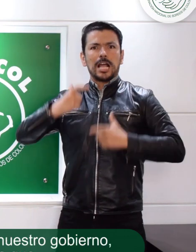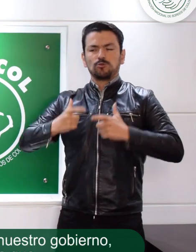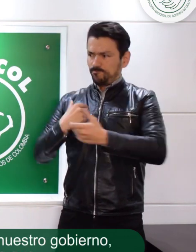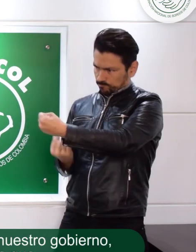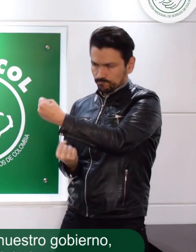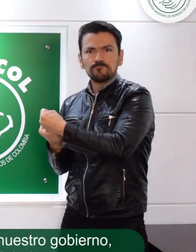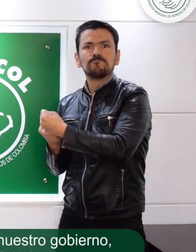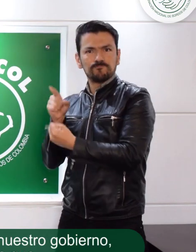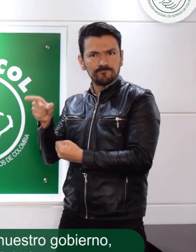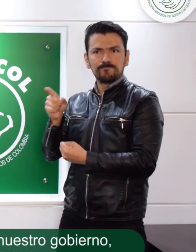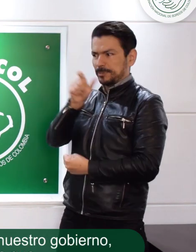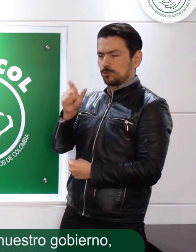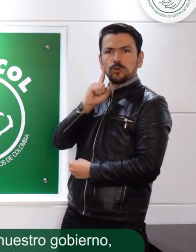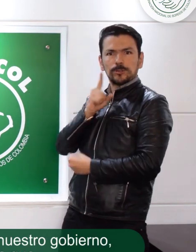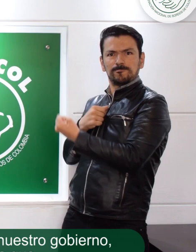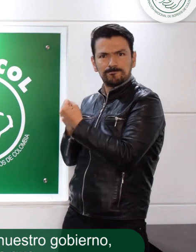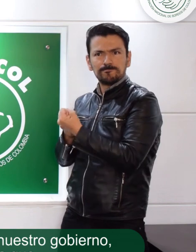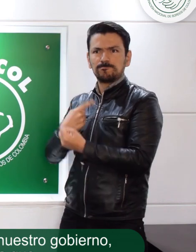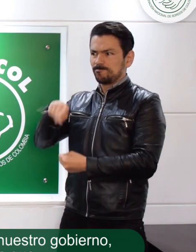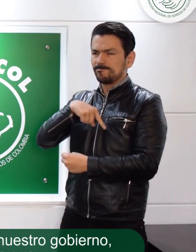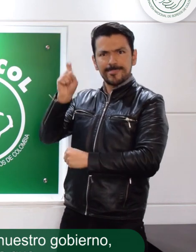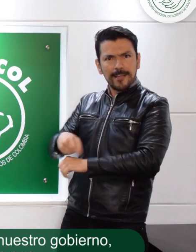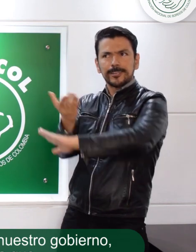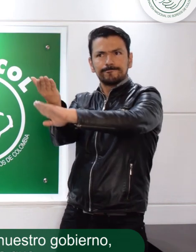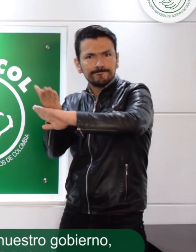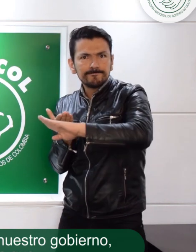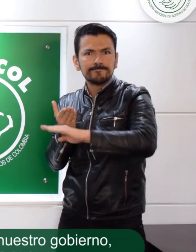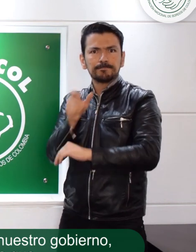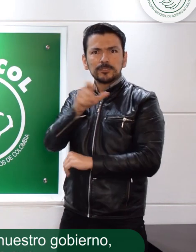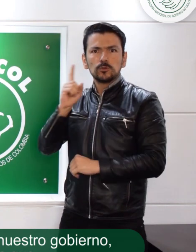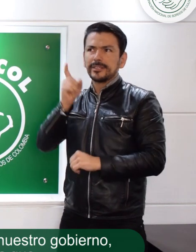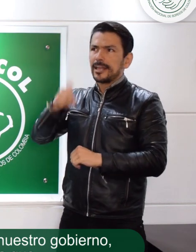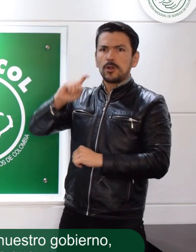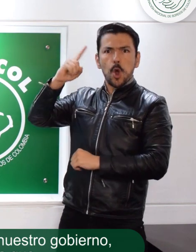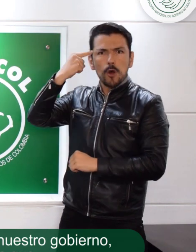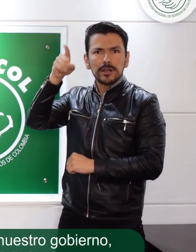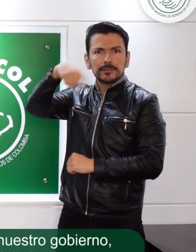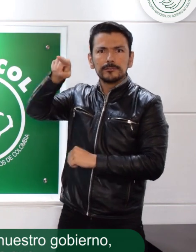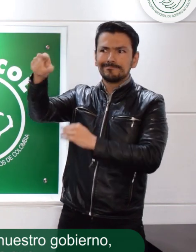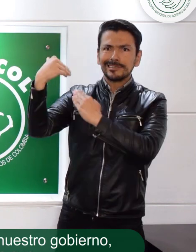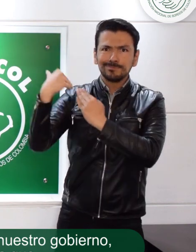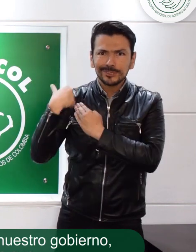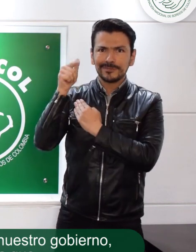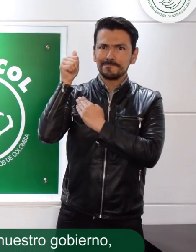y a pedirle a los medios nacionales, al mismo gobierno, a nuestro gobierno, al